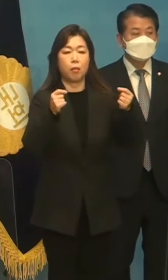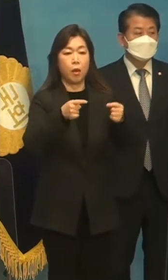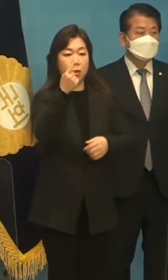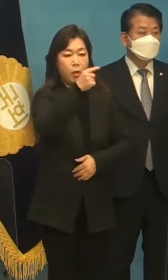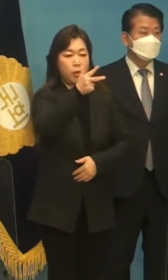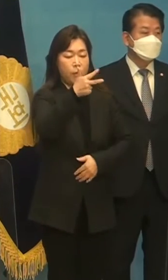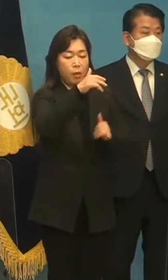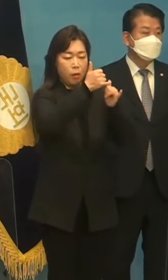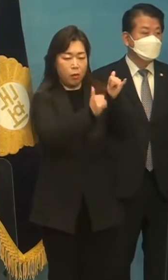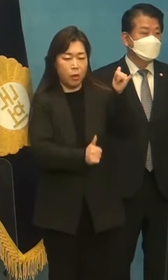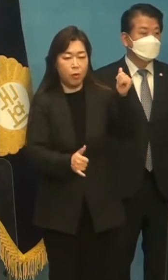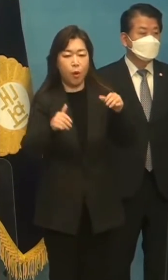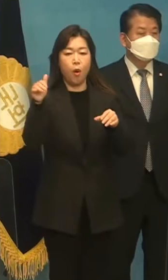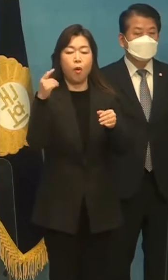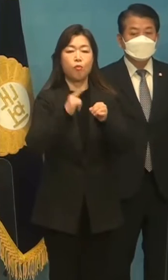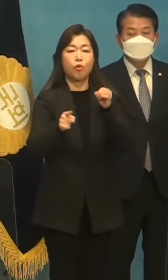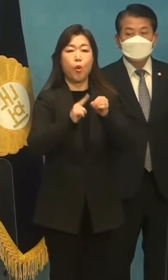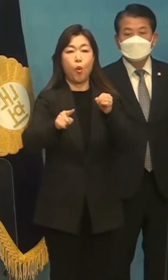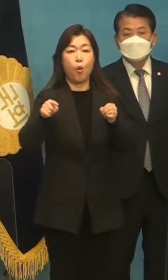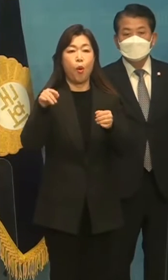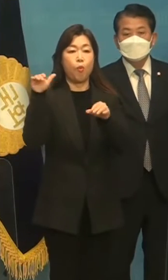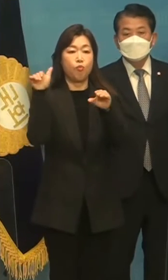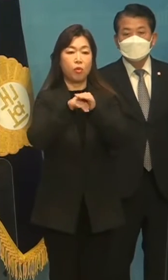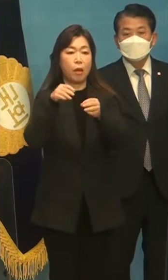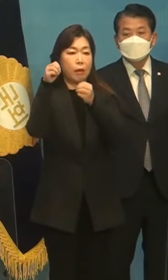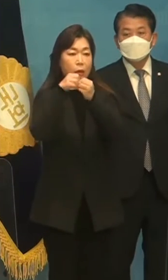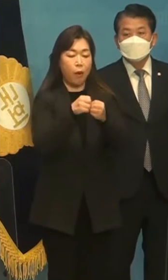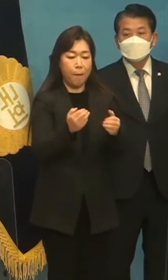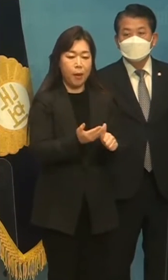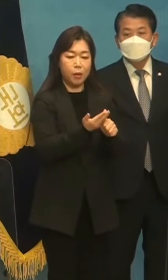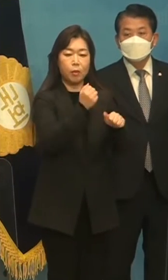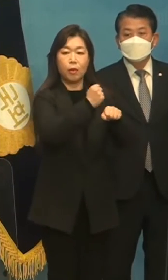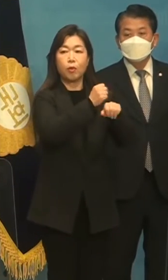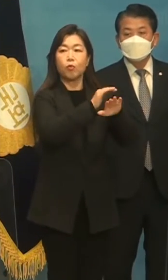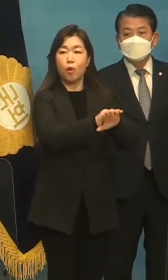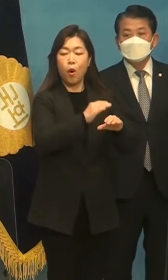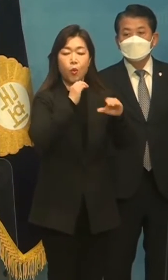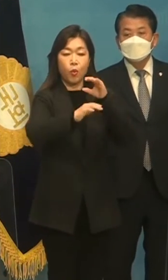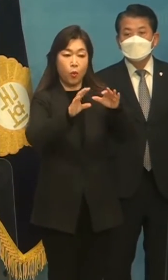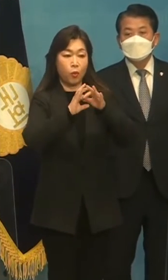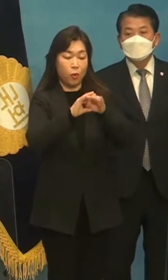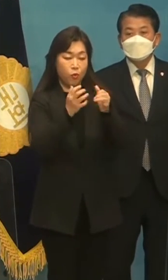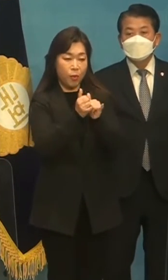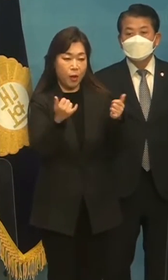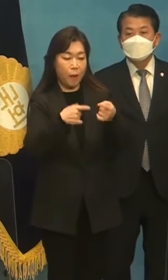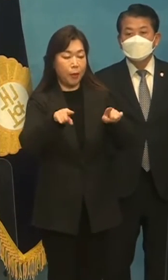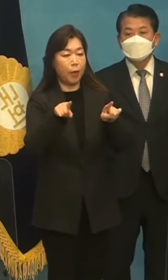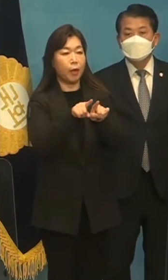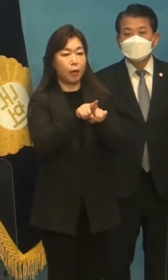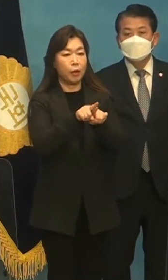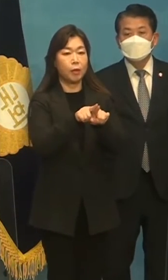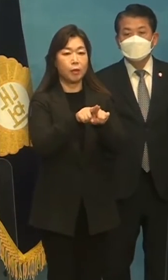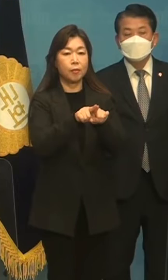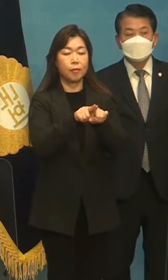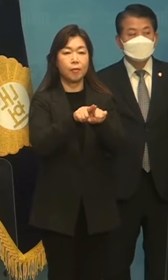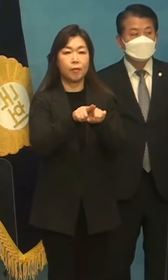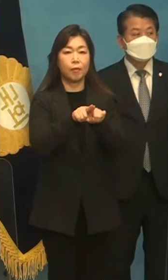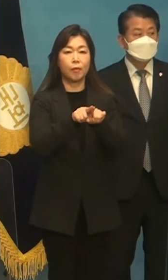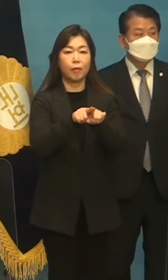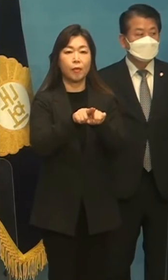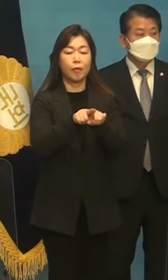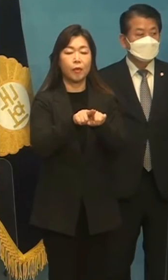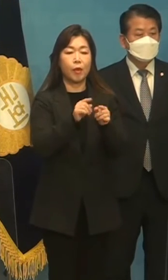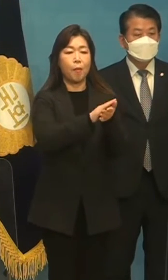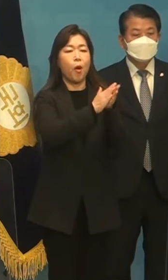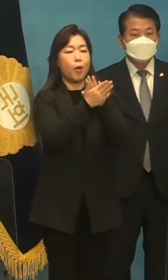불교 문화를 개성하고 발전시키고 또 적극적으로 소통을 통해서 국민들과 함께 더